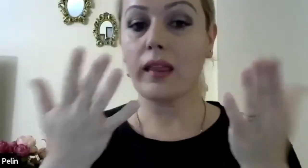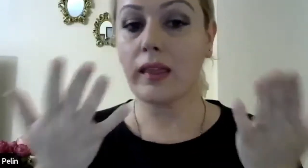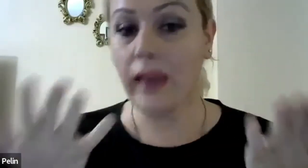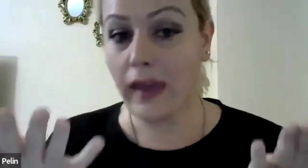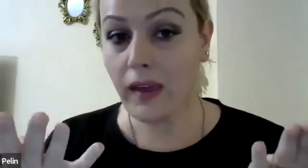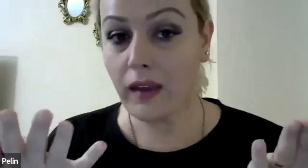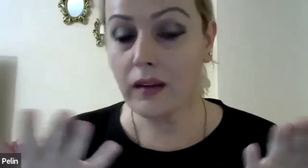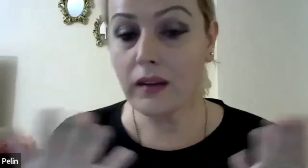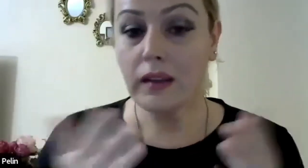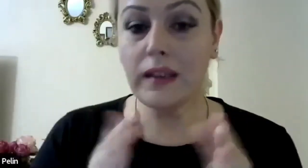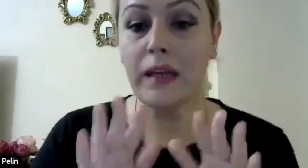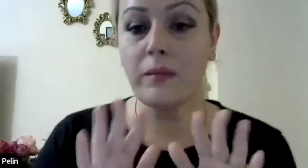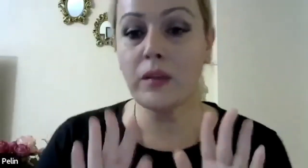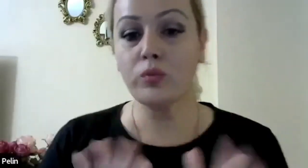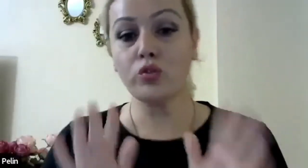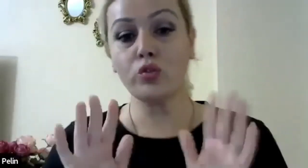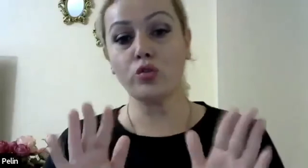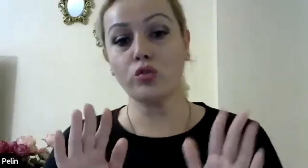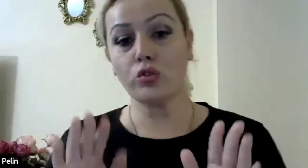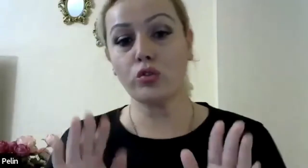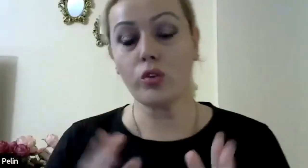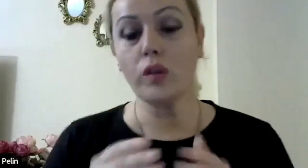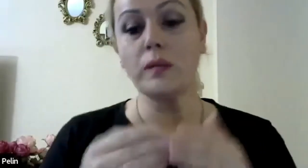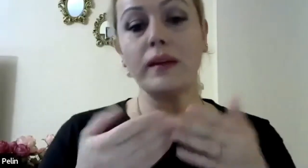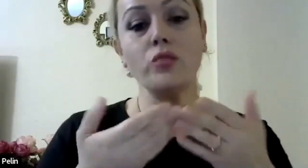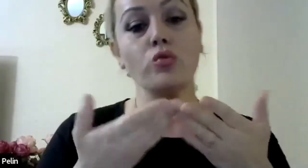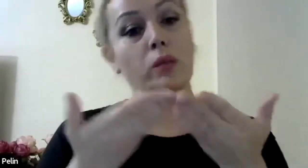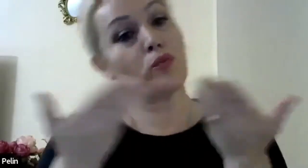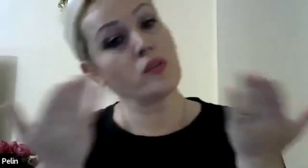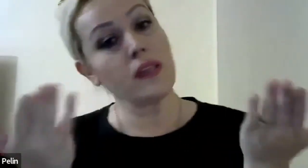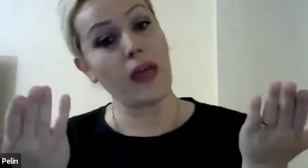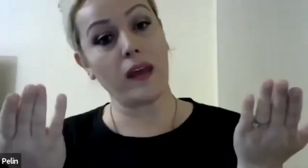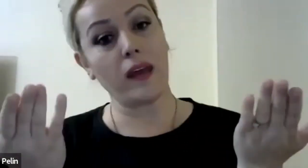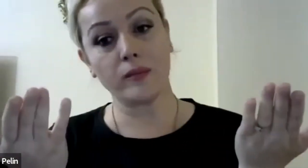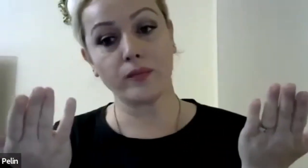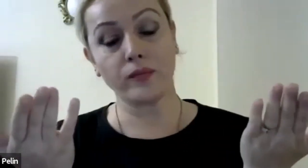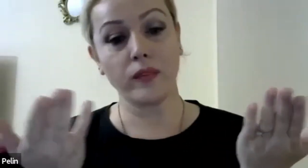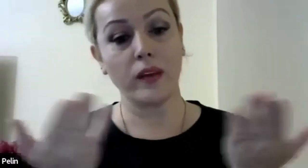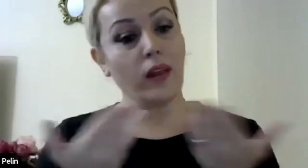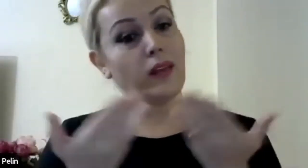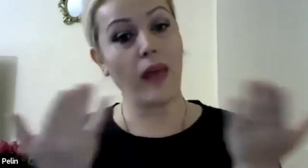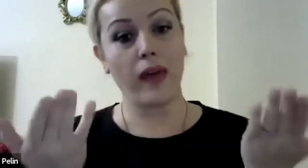Ne? Diyelim ki bunu unuttuk. O zaman da şunu yapıyoruz. Ne? Ne?